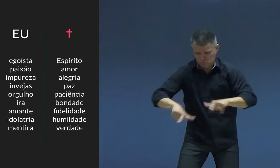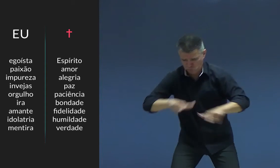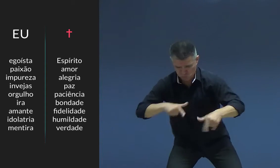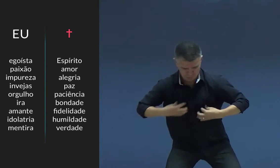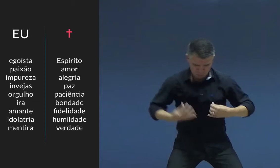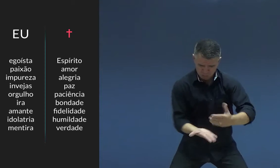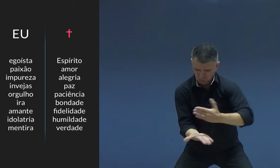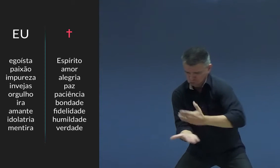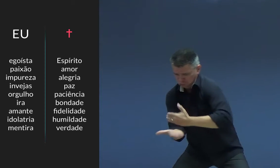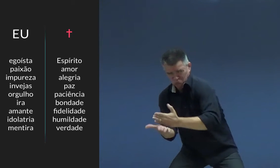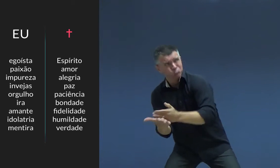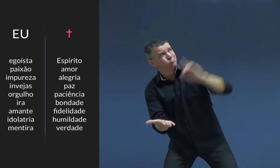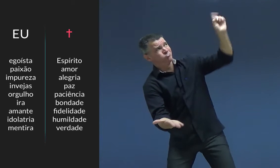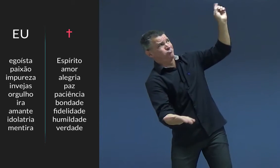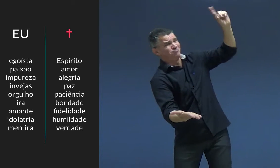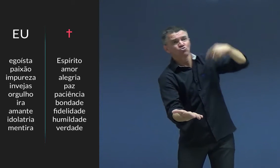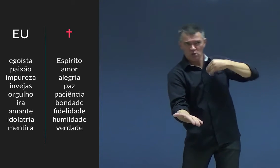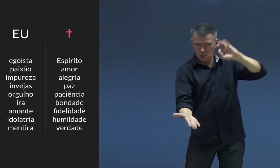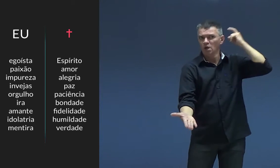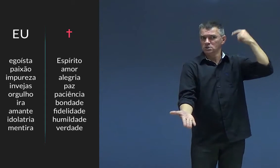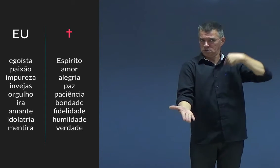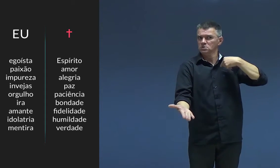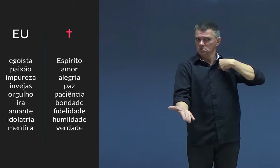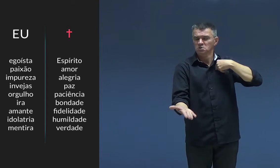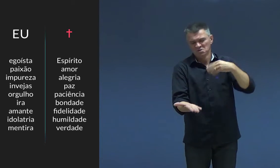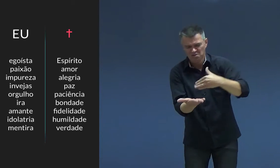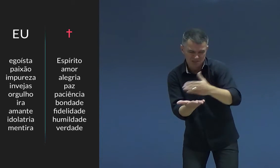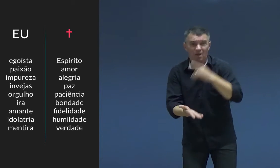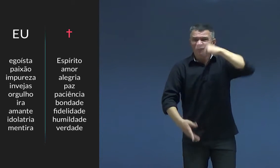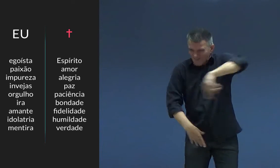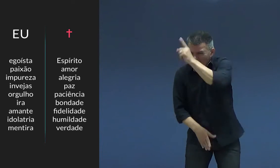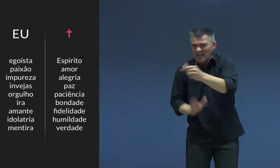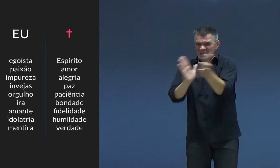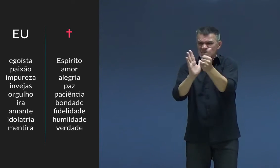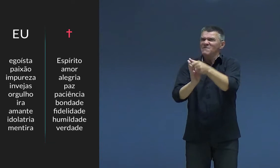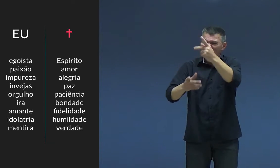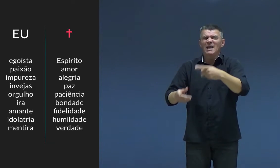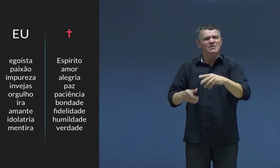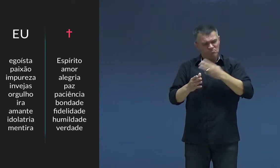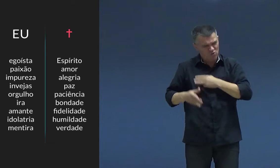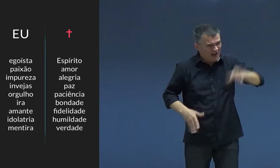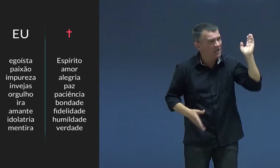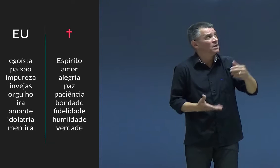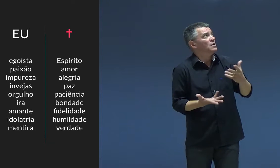muito difícil, vou trabalhar aqui, vou fazer umas coisas. Eu era assim. Não, vai lá na PIB.